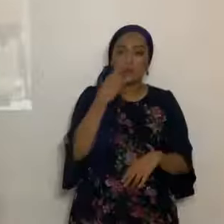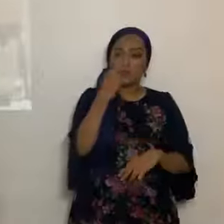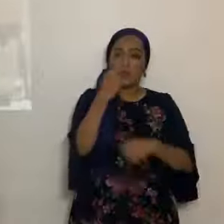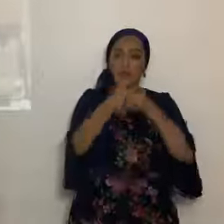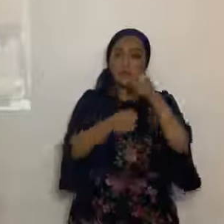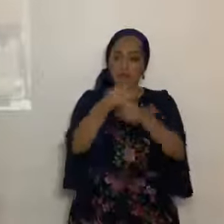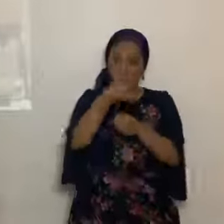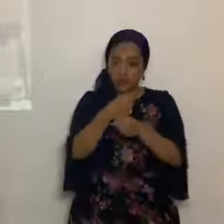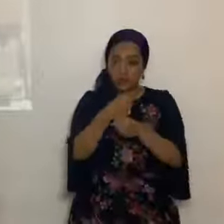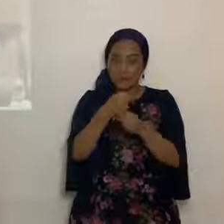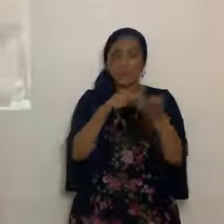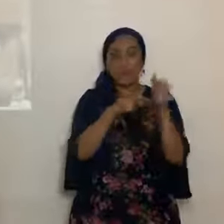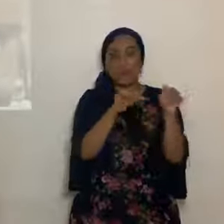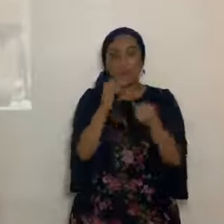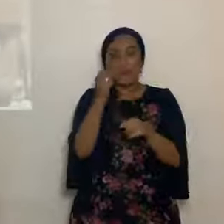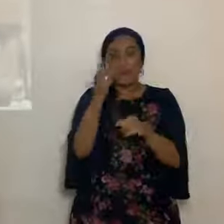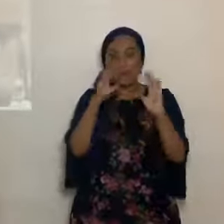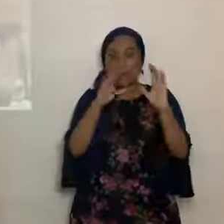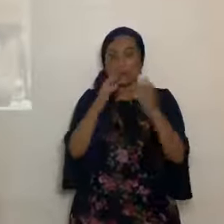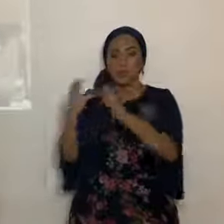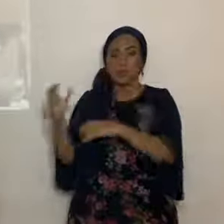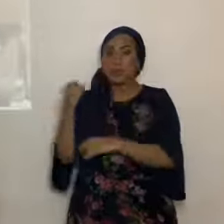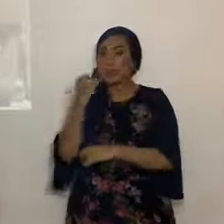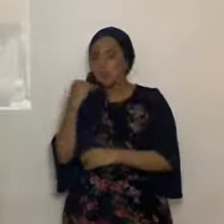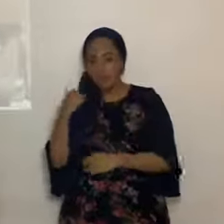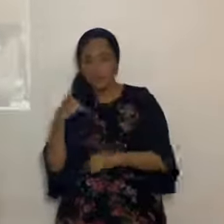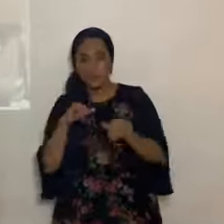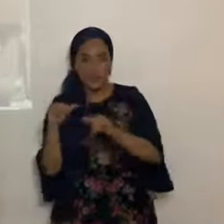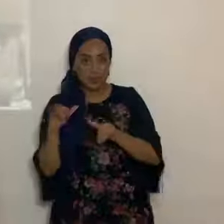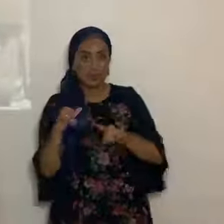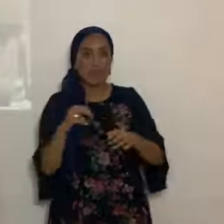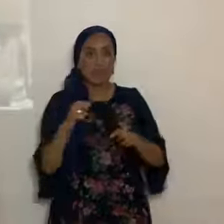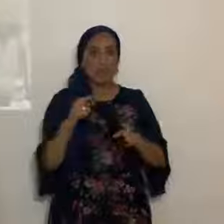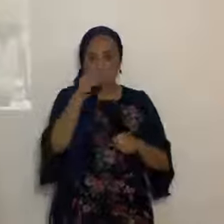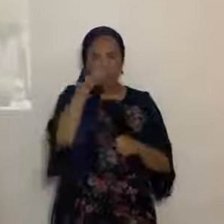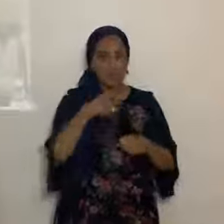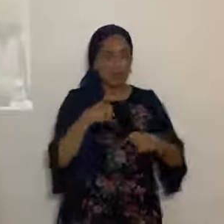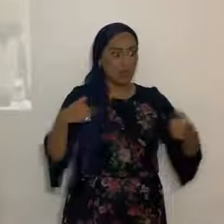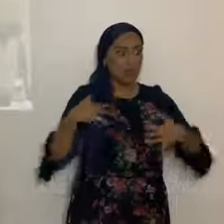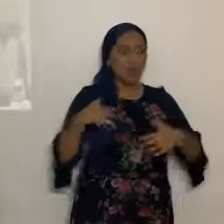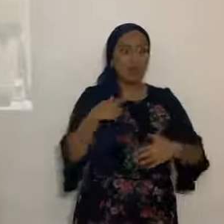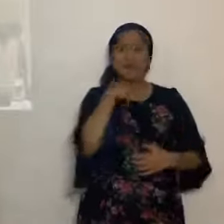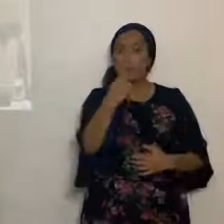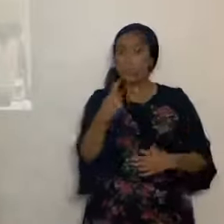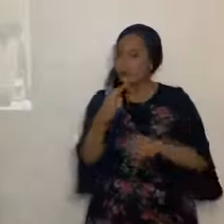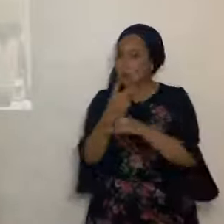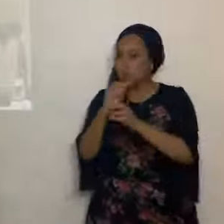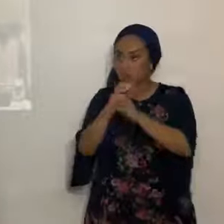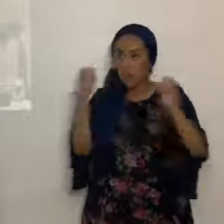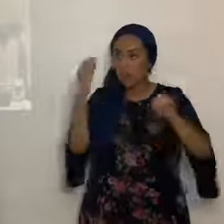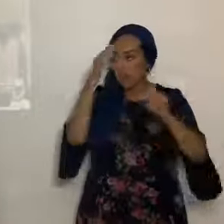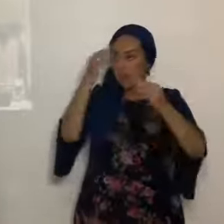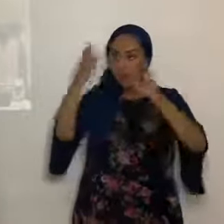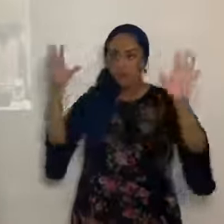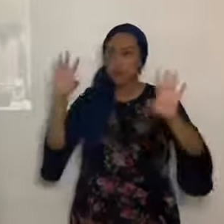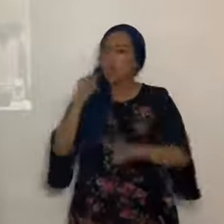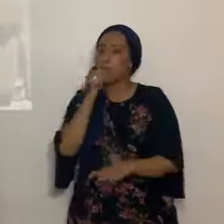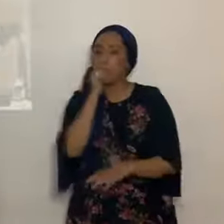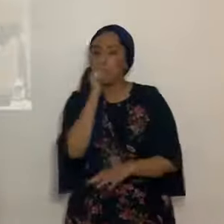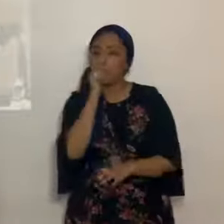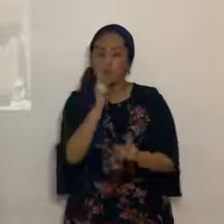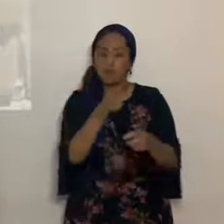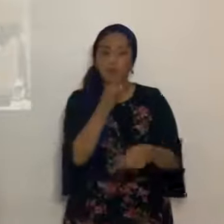años. Representa las 12 tribus de Israel. Y se espantaron grandemente, pero él les mandó mucho que nadie lo supiese y dijo que se le diese